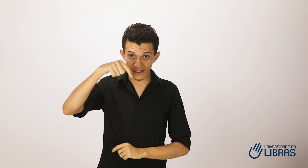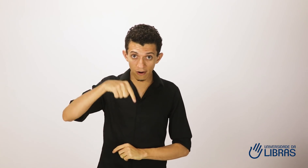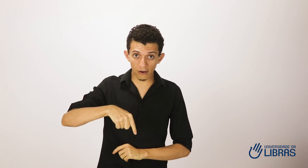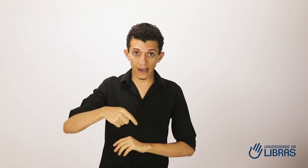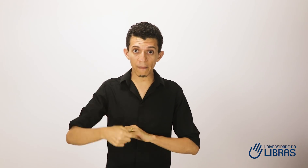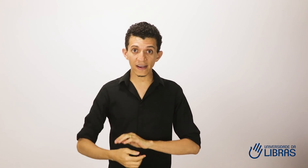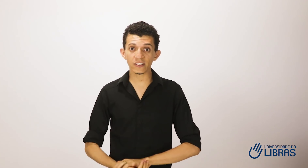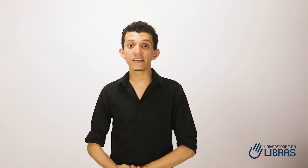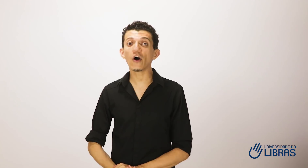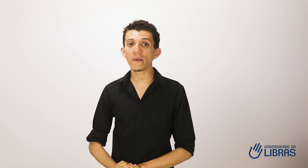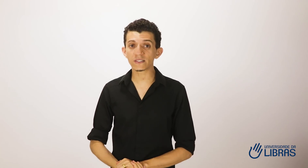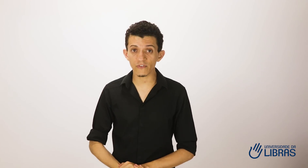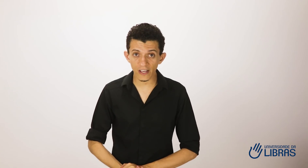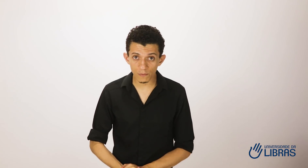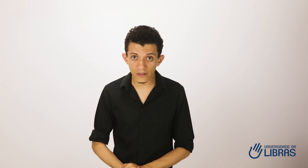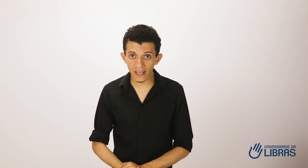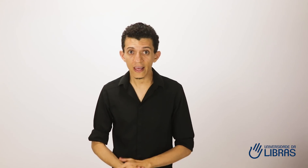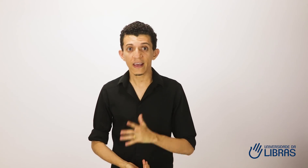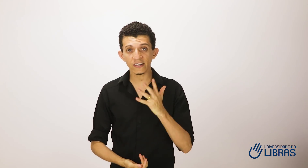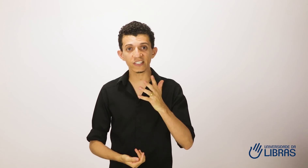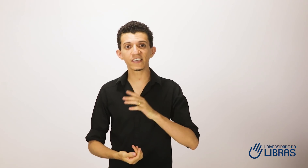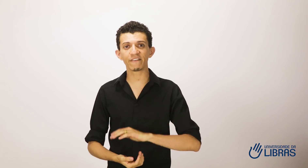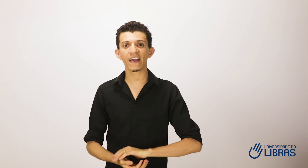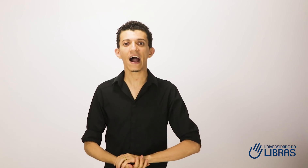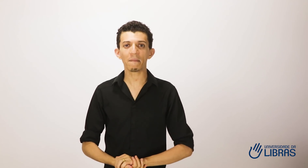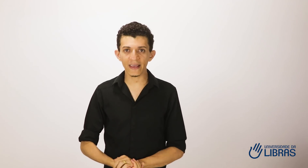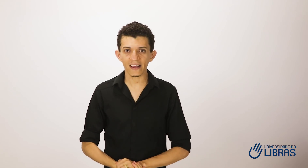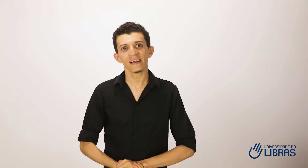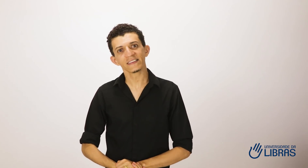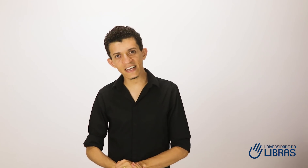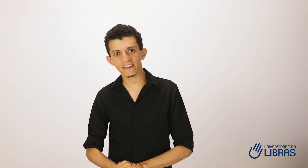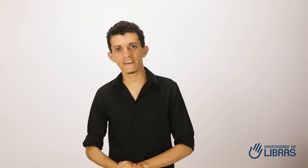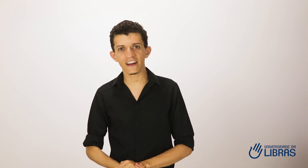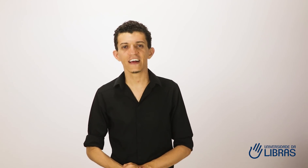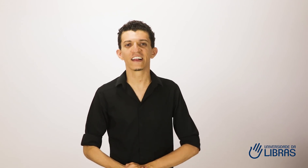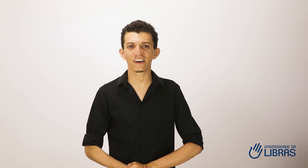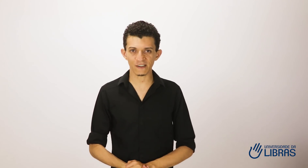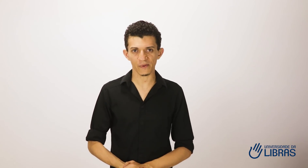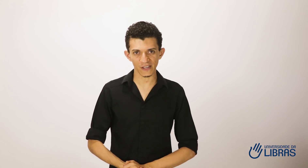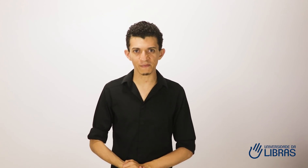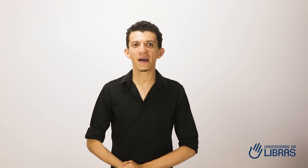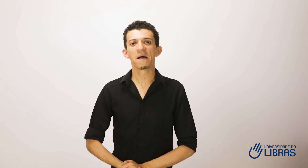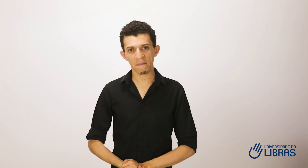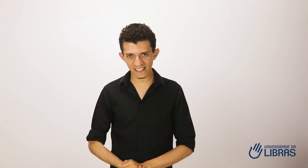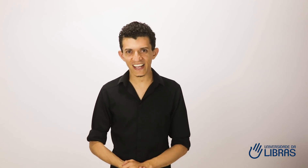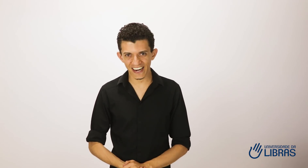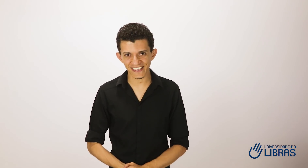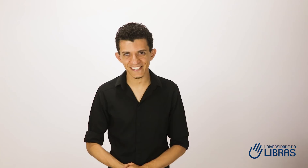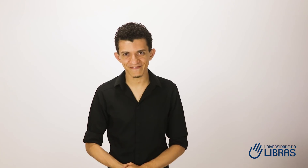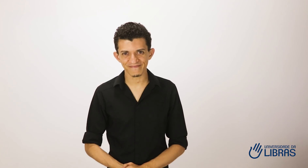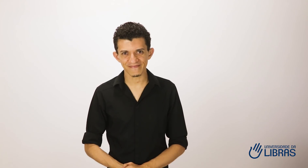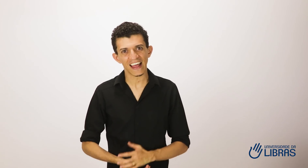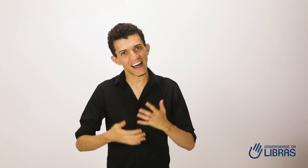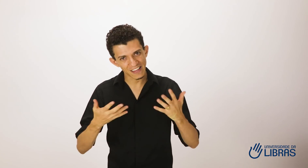comentário logo aqui abaixo, que eu mesmo vou responder, e a gente se vê amanhã, terça-feira, na nossa próxima Masterclass. Até